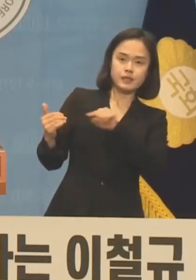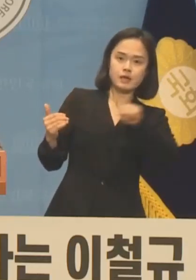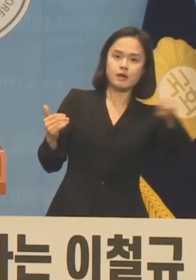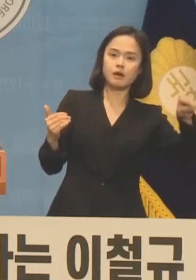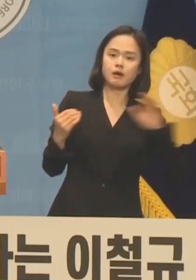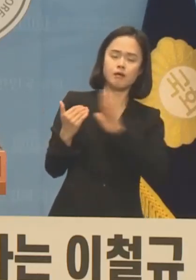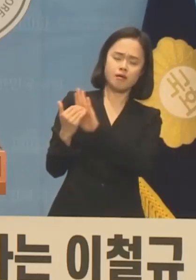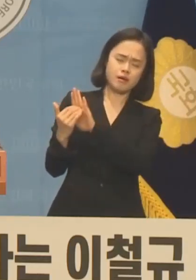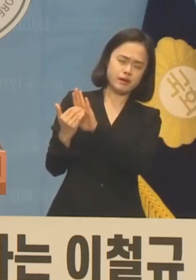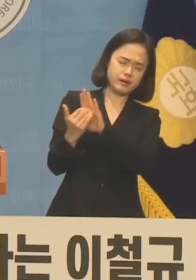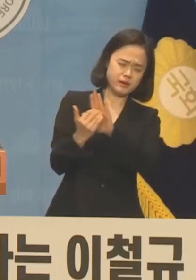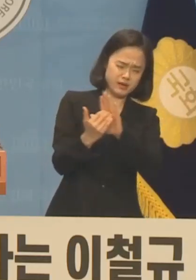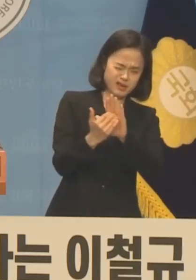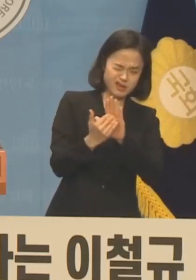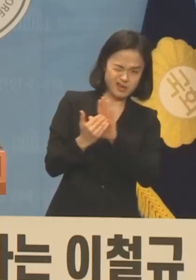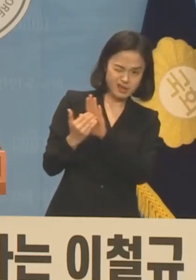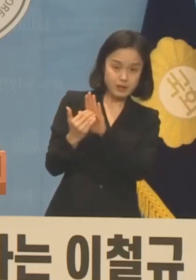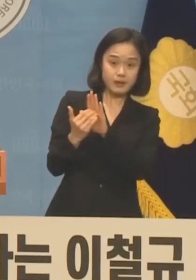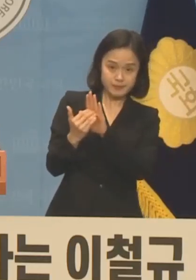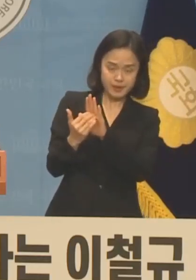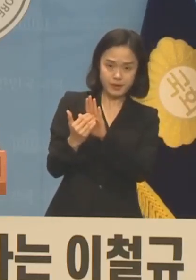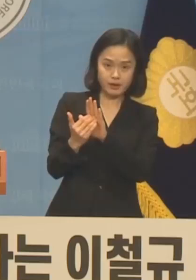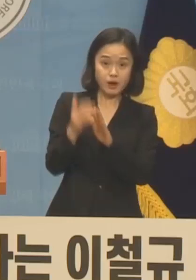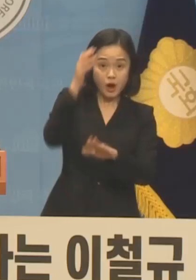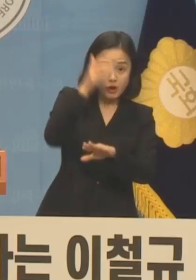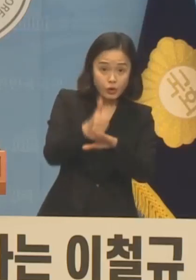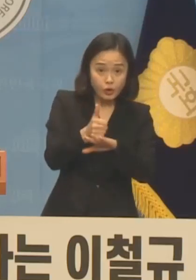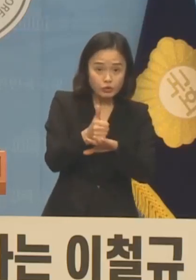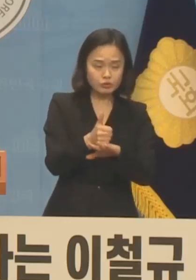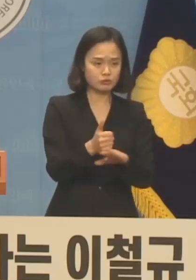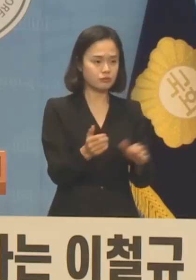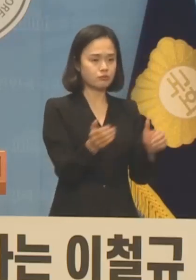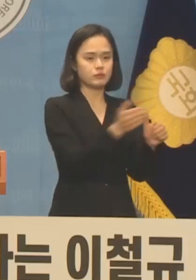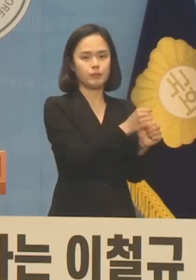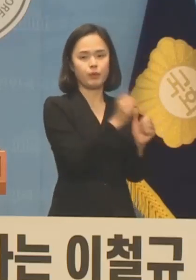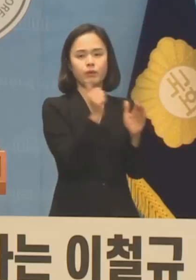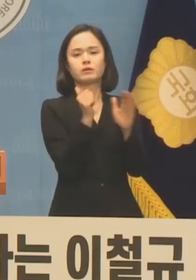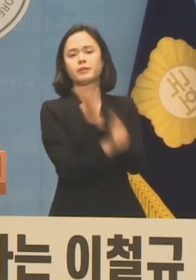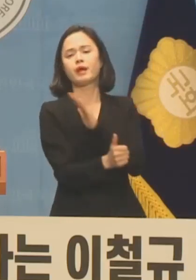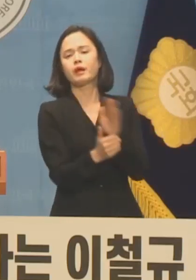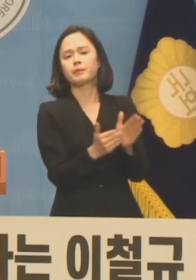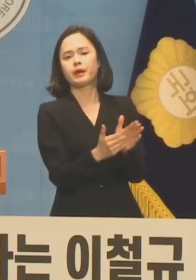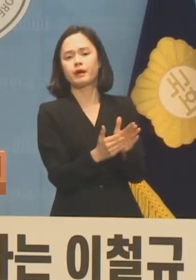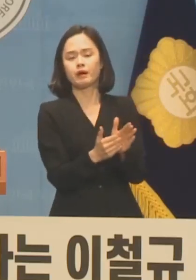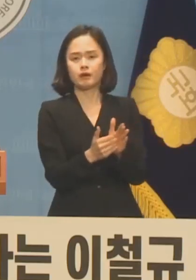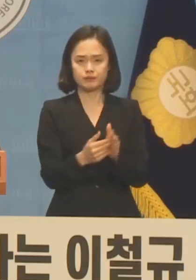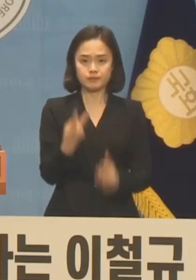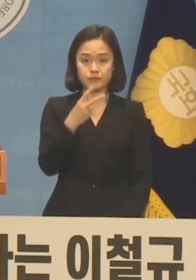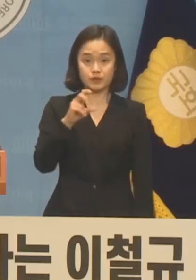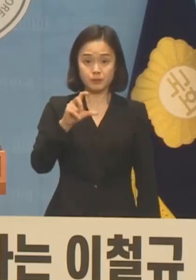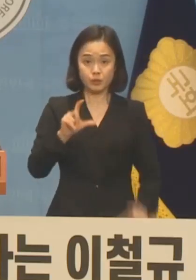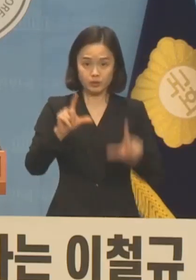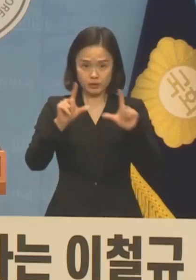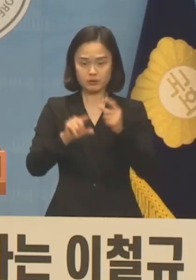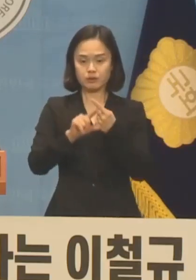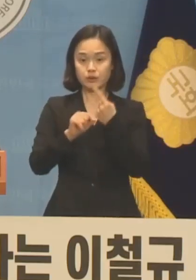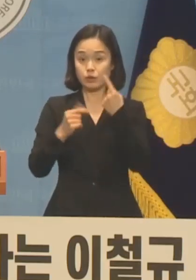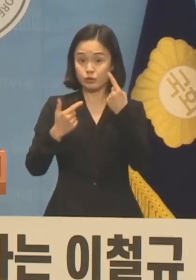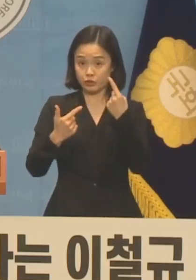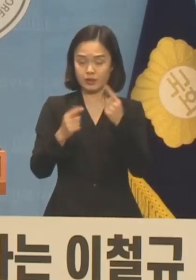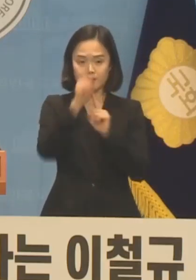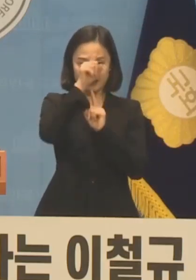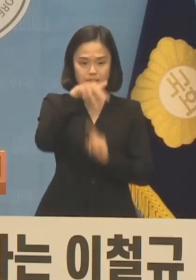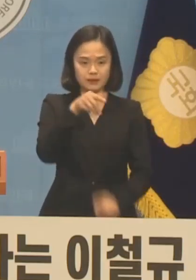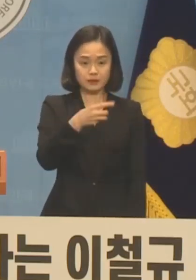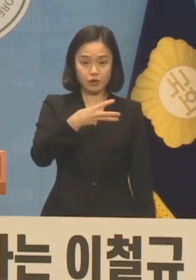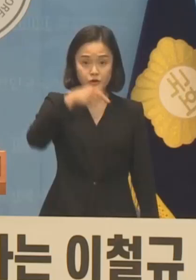끝에 내란 수괴범 윤석열에 대한 체포가 실패하고 말았습니다. 2025년 1월 6일 이철규 의원을